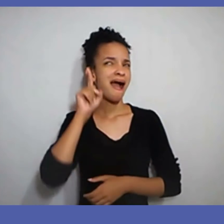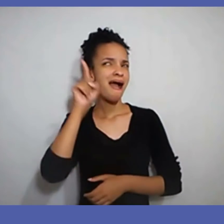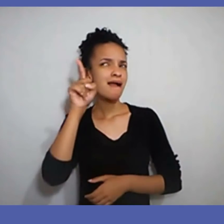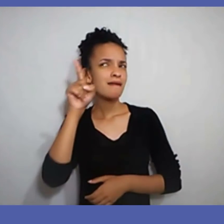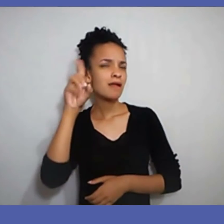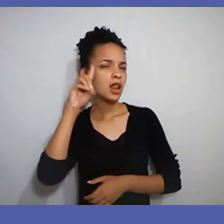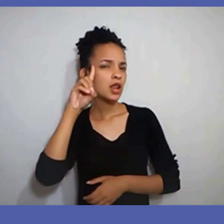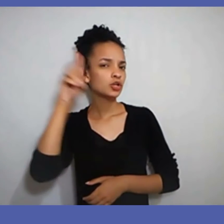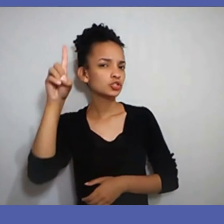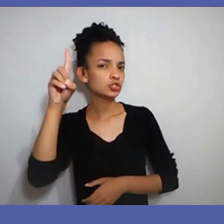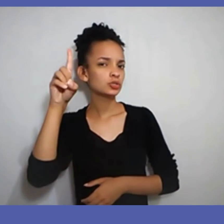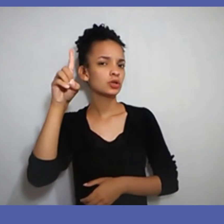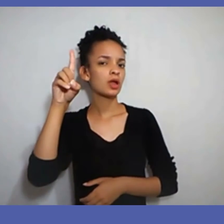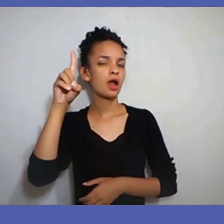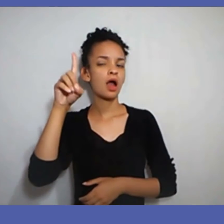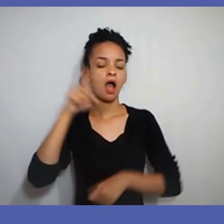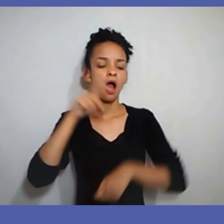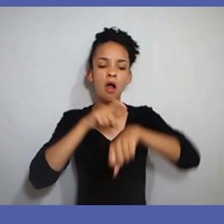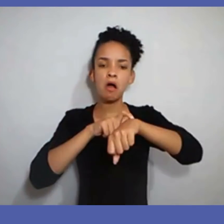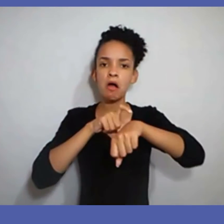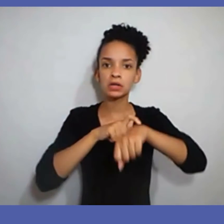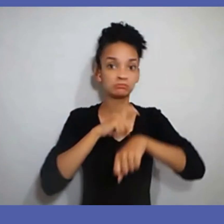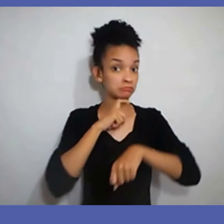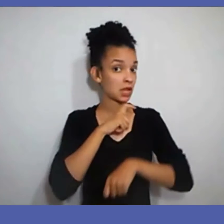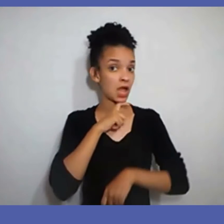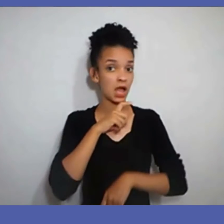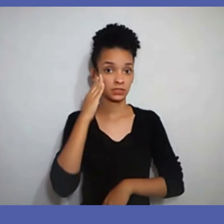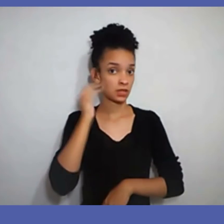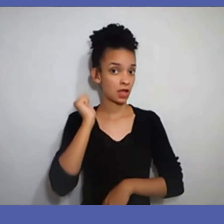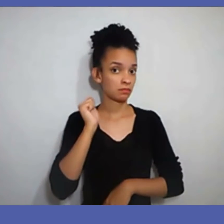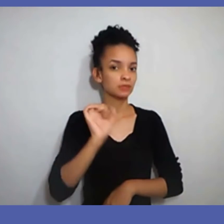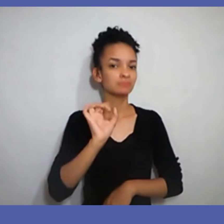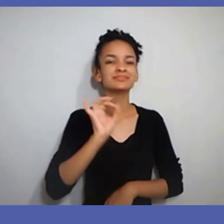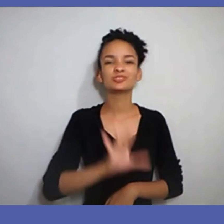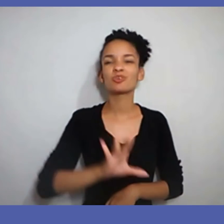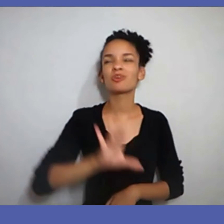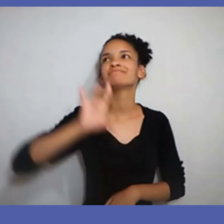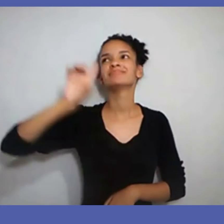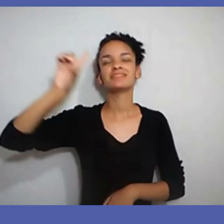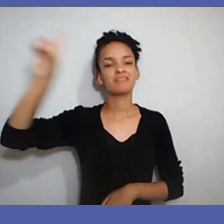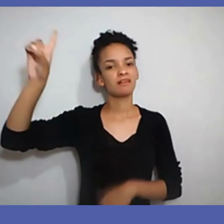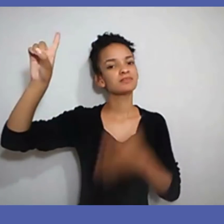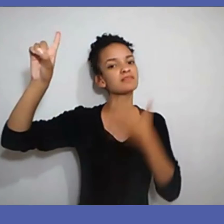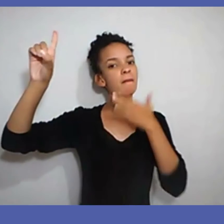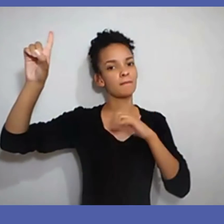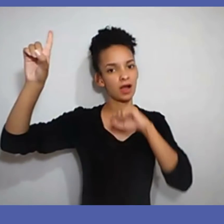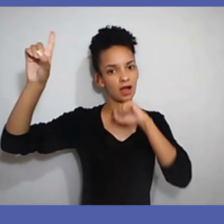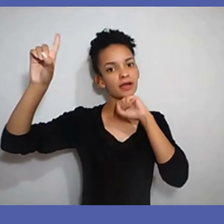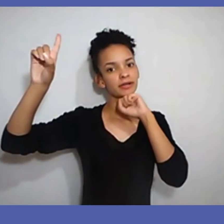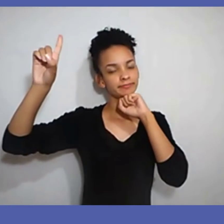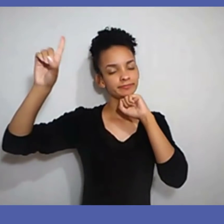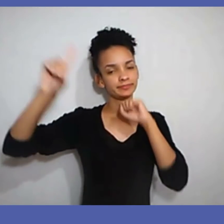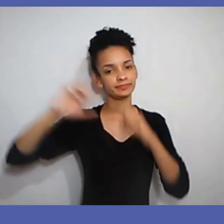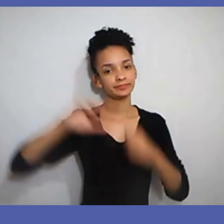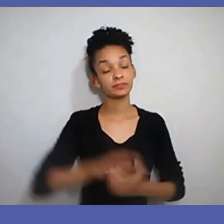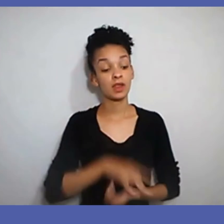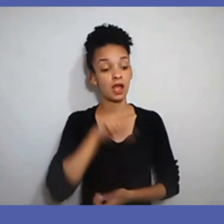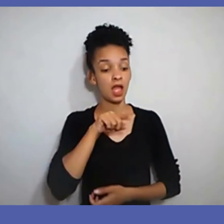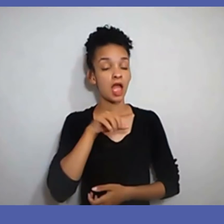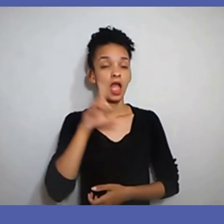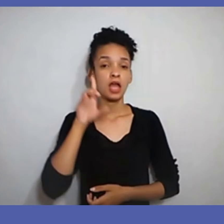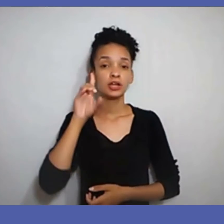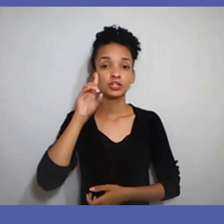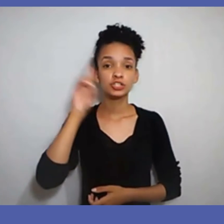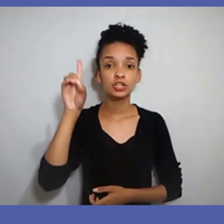nem o Filho, senão o Pai. Irmãos, esses dias aí, irmãos, são como a vinda do